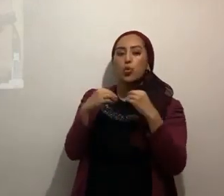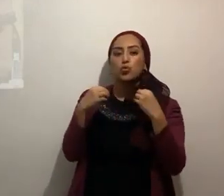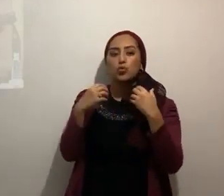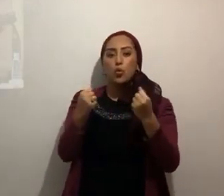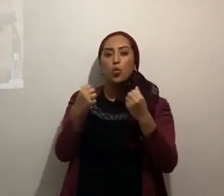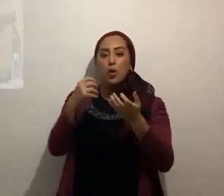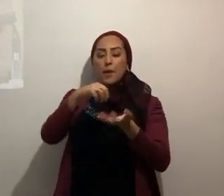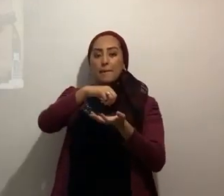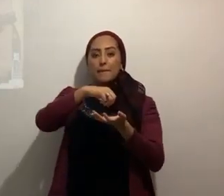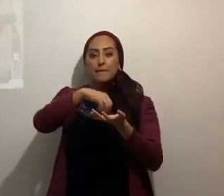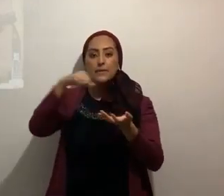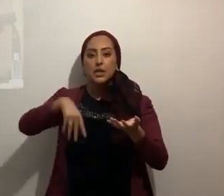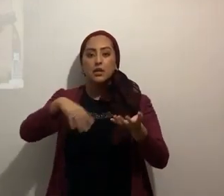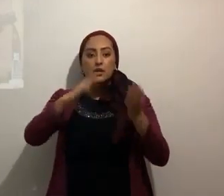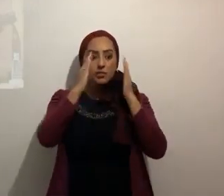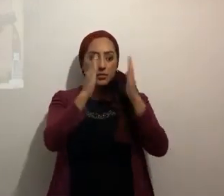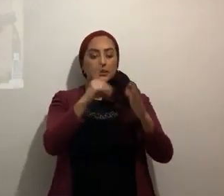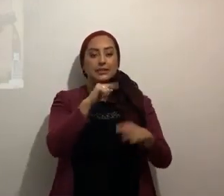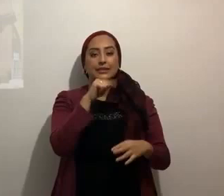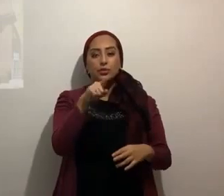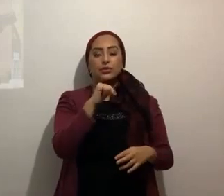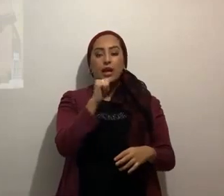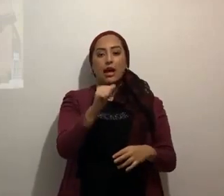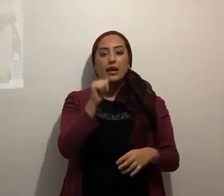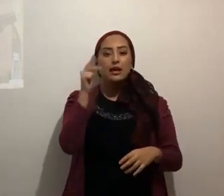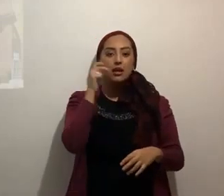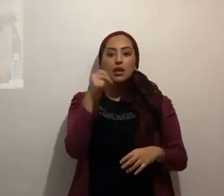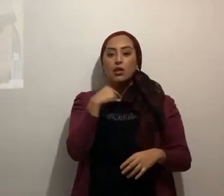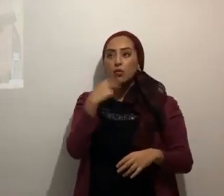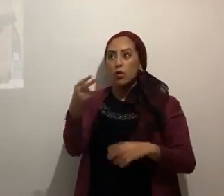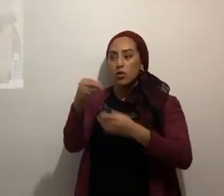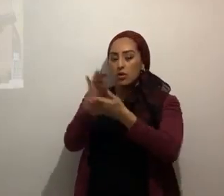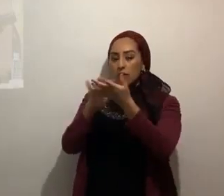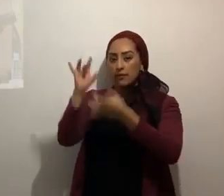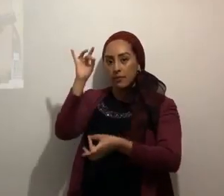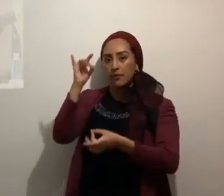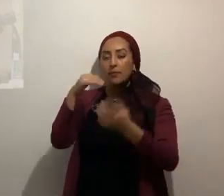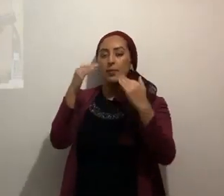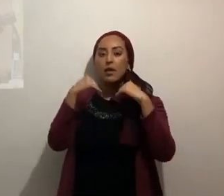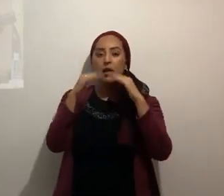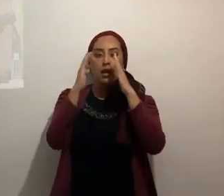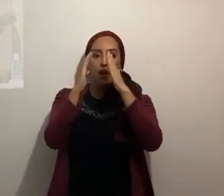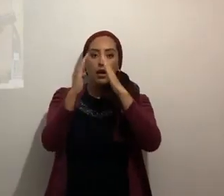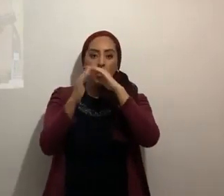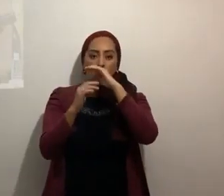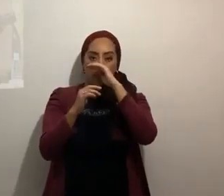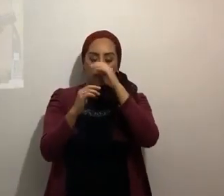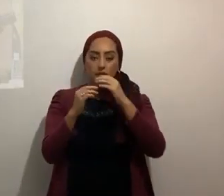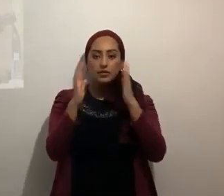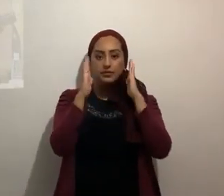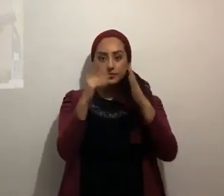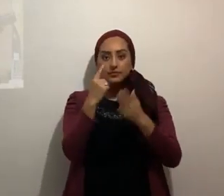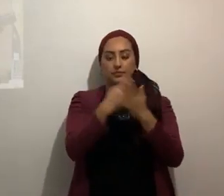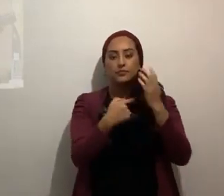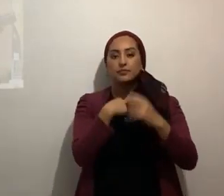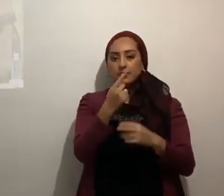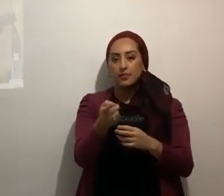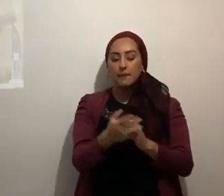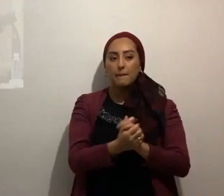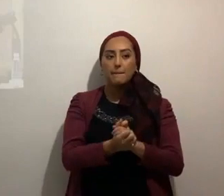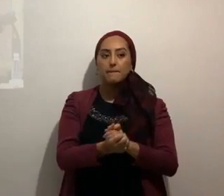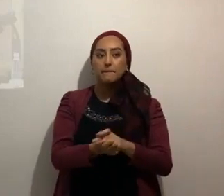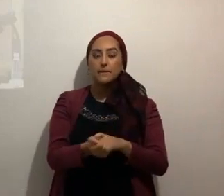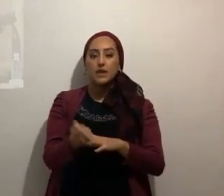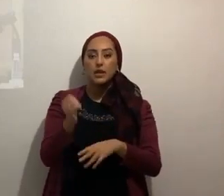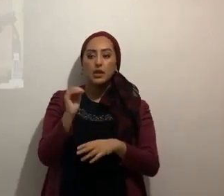querer quitarle la atención para que no escuches la voz del Ruach HaKodesh. Atención, mucha atención a lo que voy a decir.